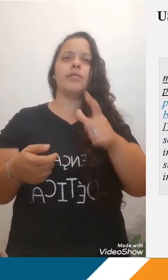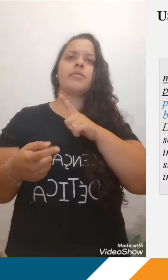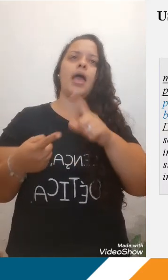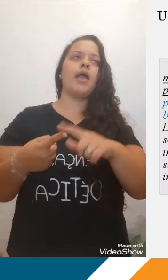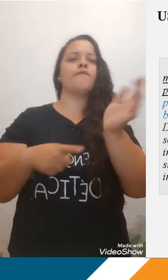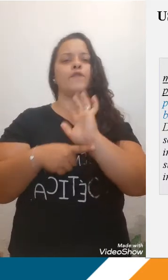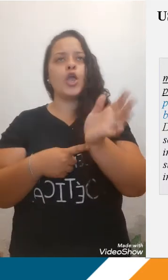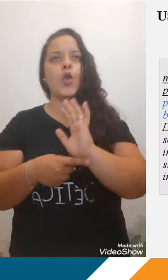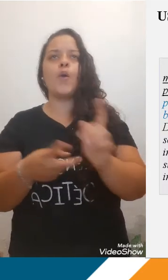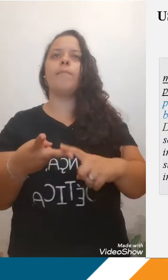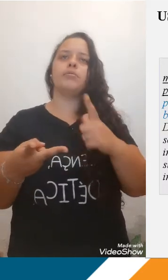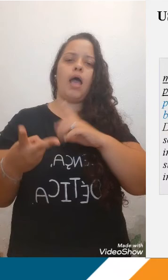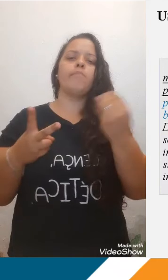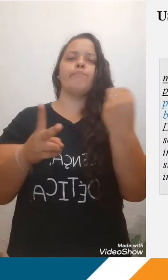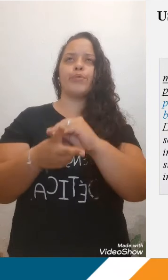como filmes,